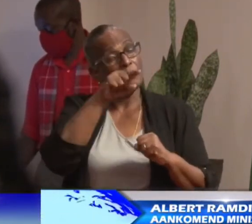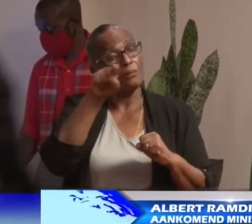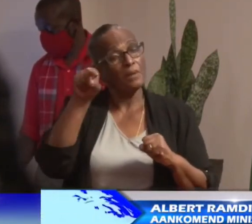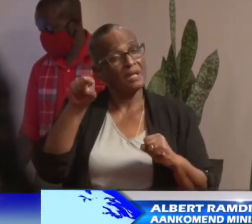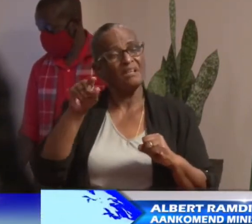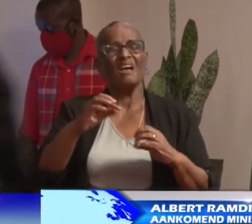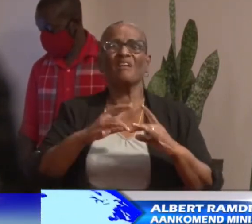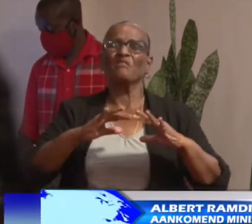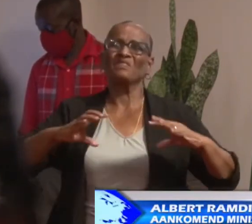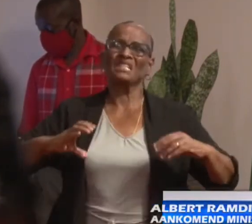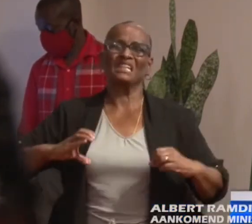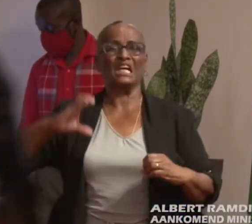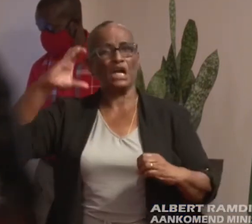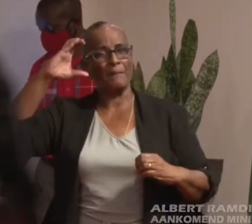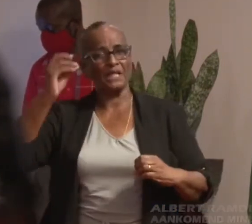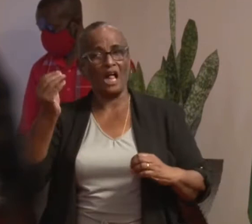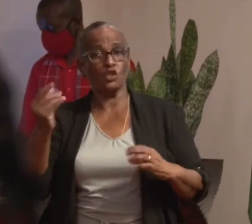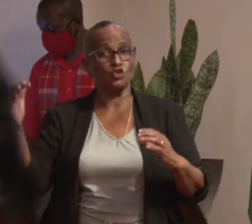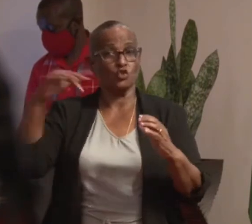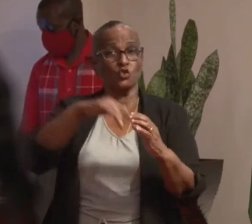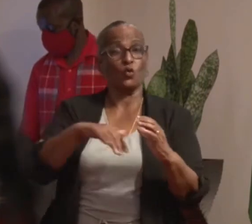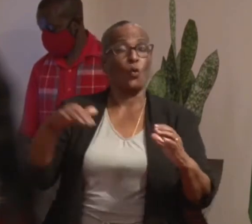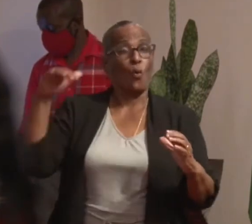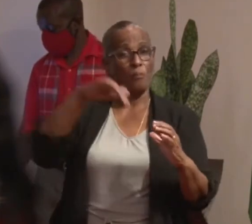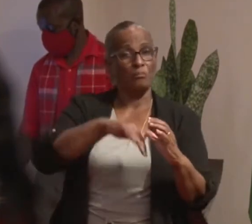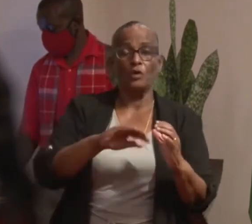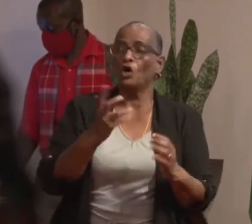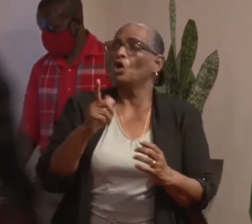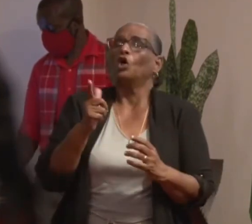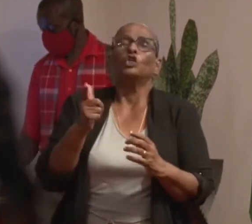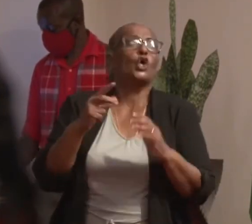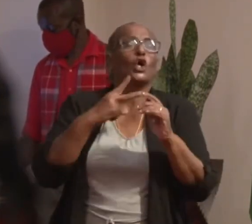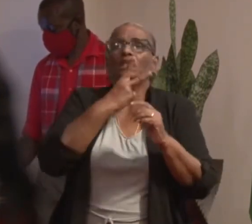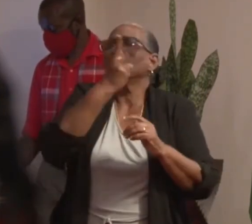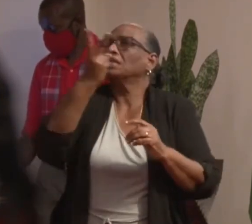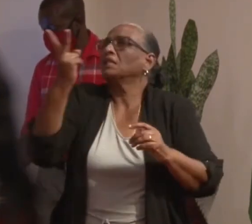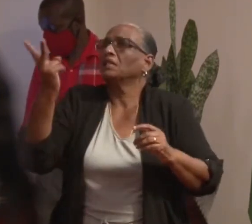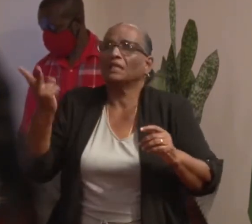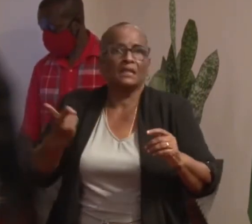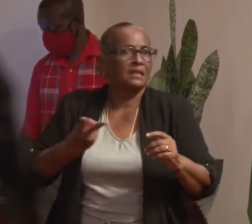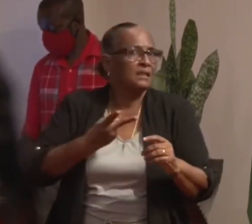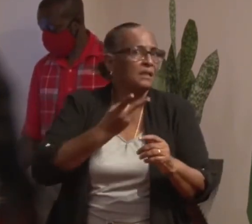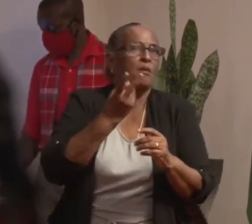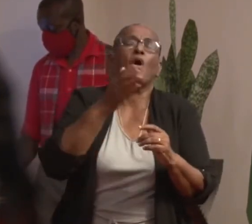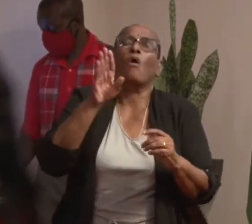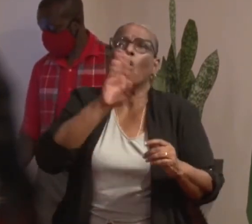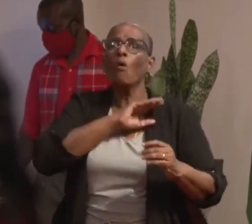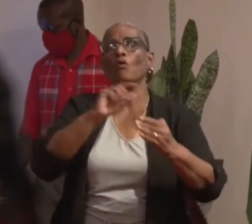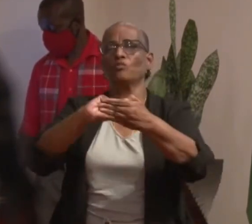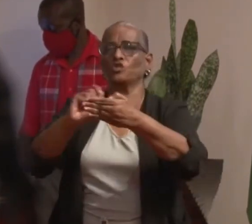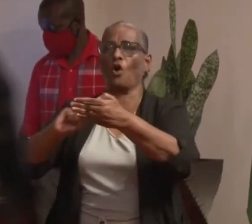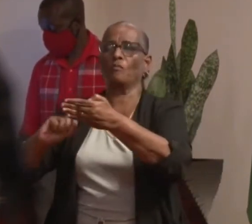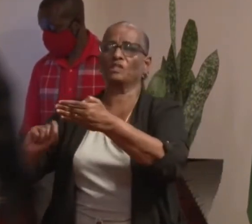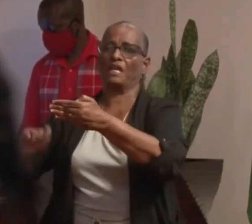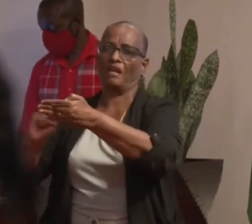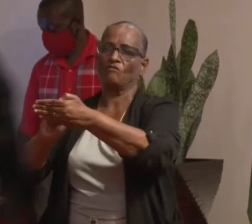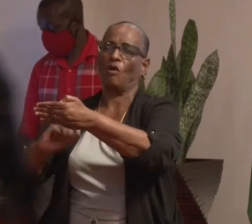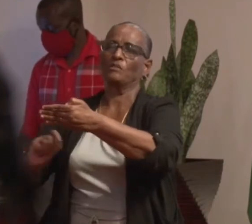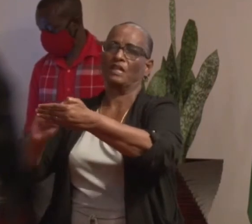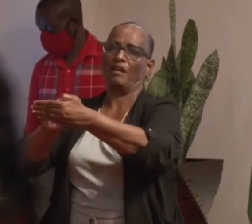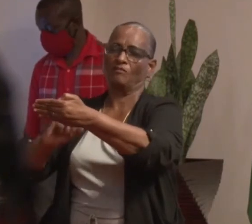verschillende kapitaalstromen in het land hebben die nog niet helemaal zichtbaar zijn en die gaan ook geïnventariseerd worden in